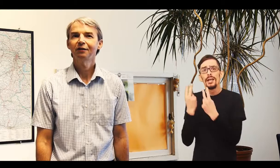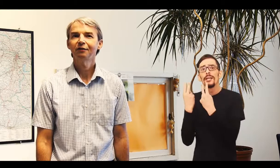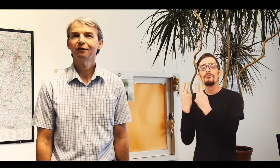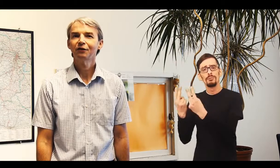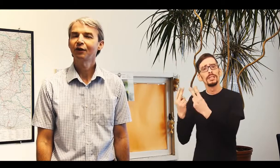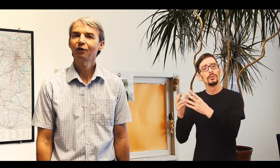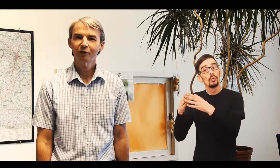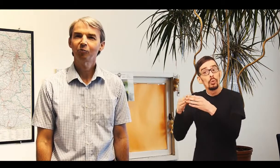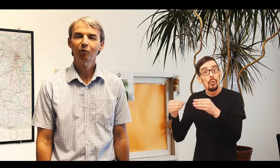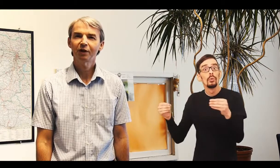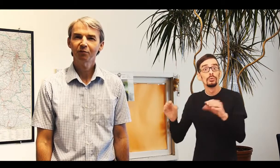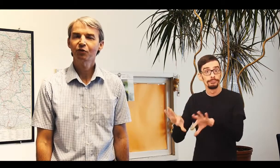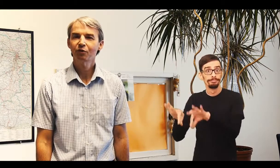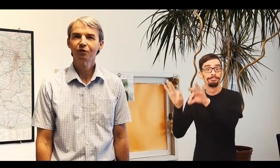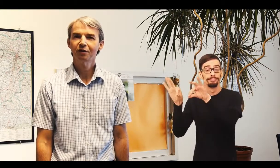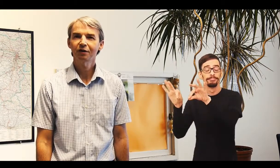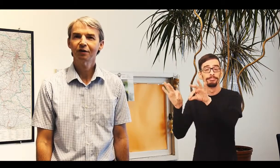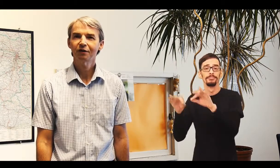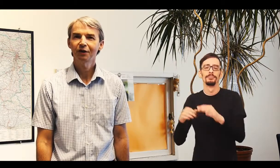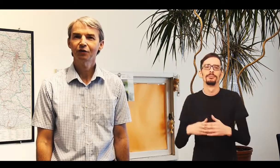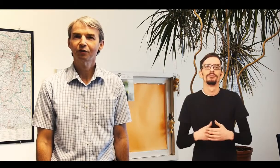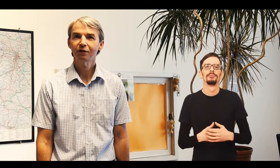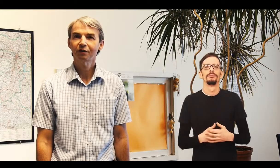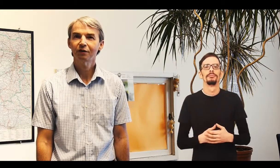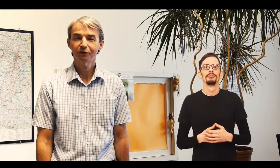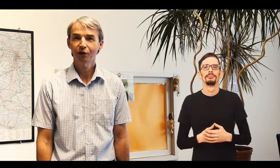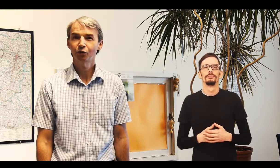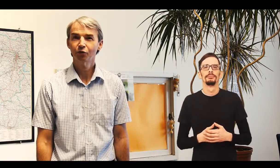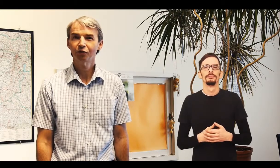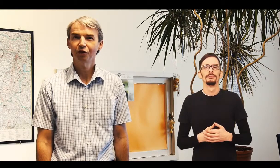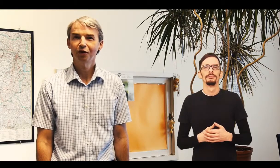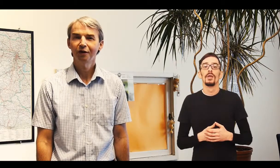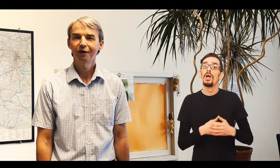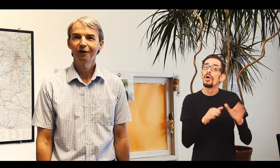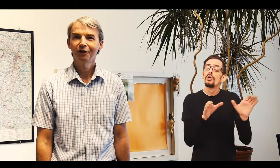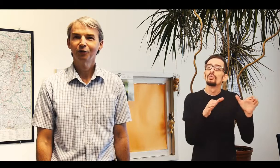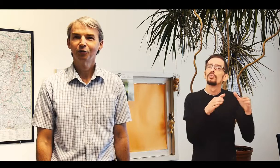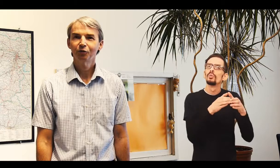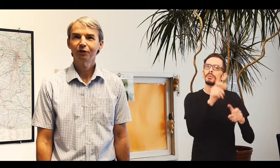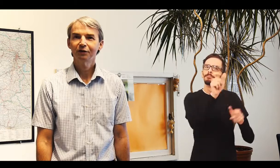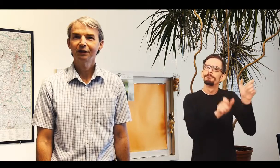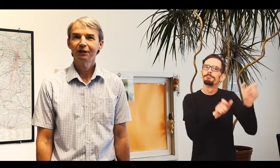sich auf ein Problem zu konzentrieren, sondern auf die Lösung. Und